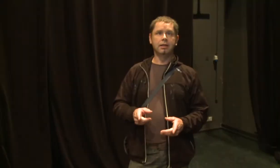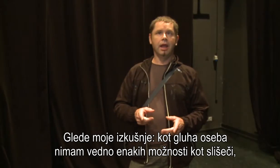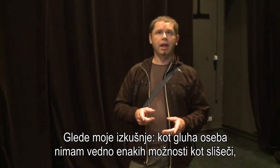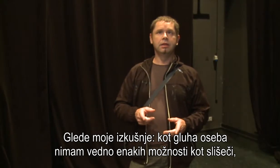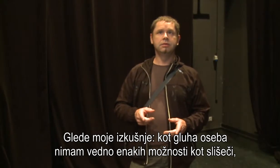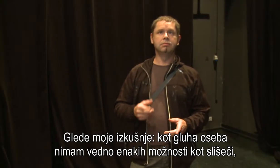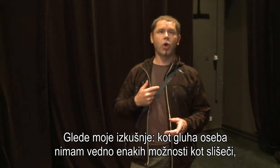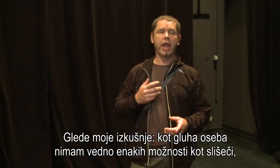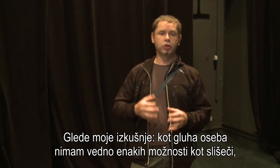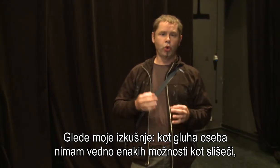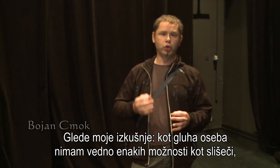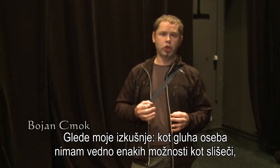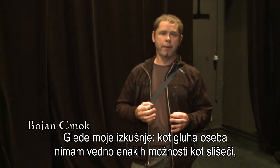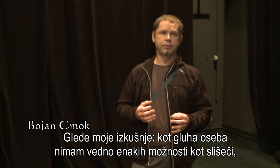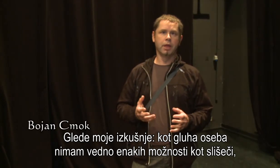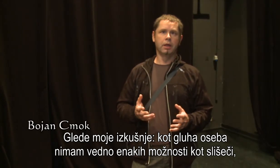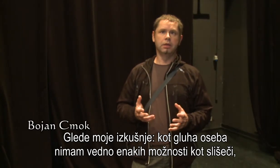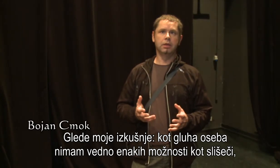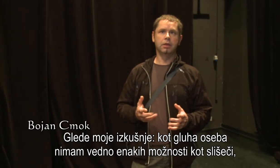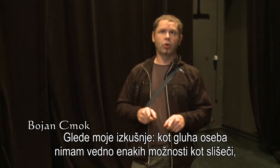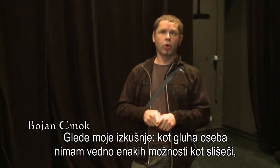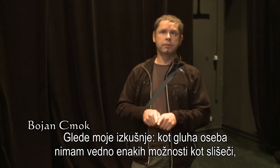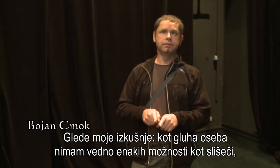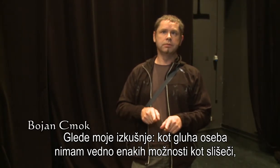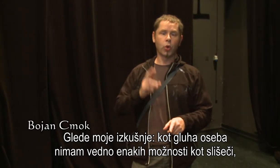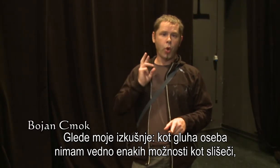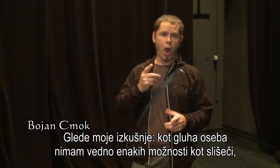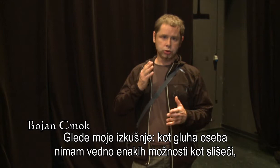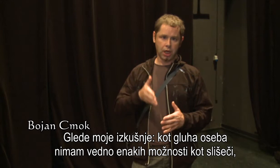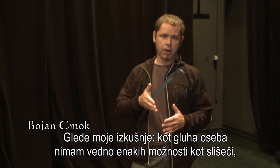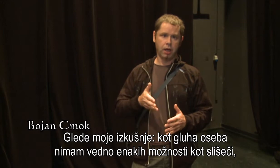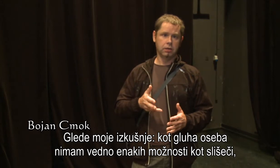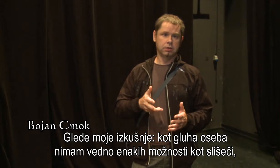Glede moje izkušnje kot gluha oseba,